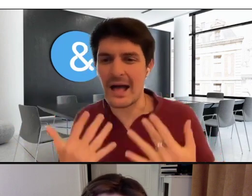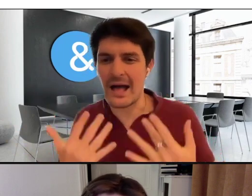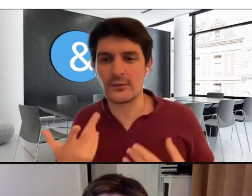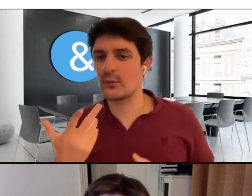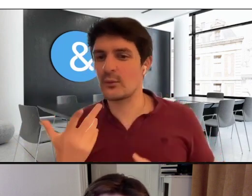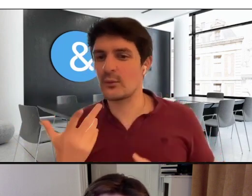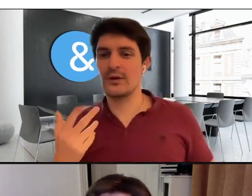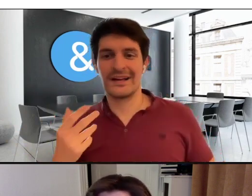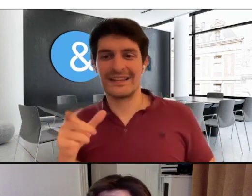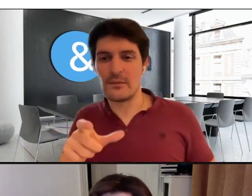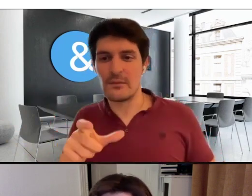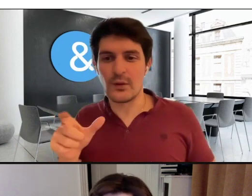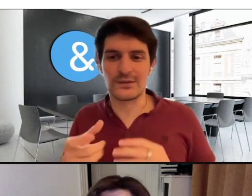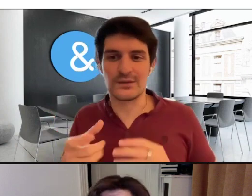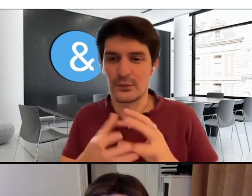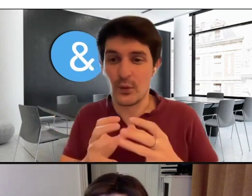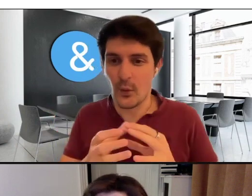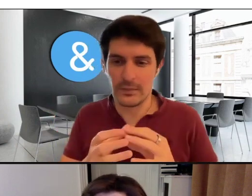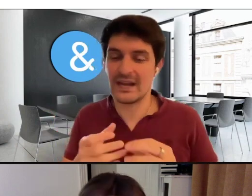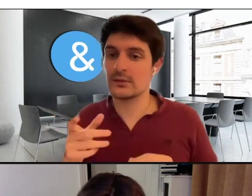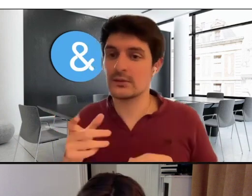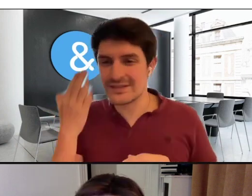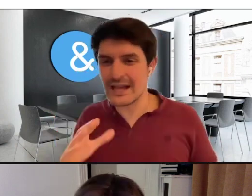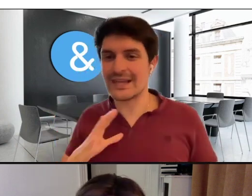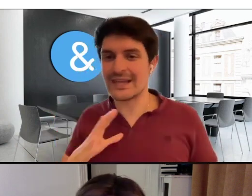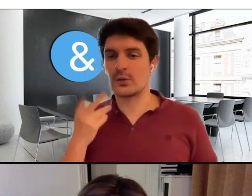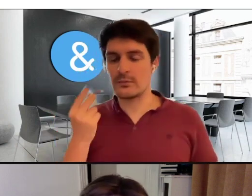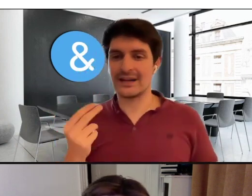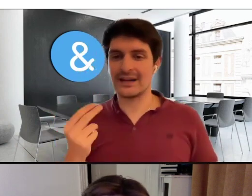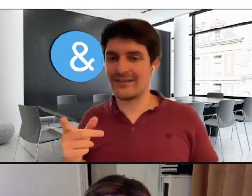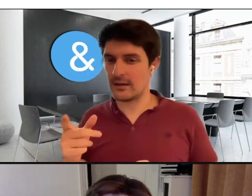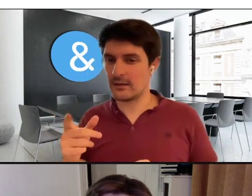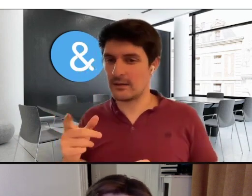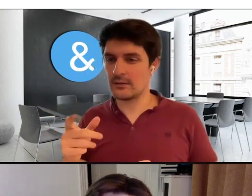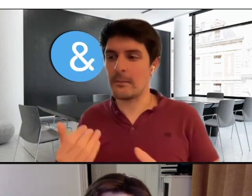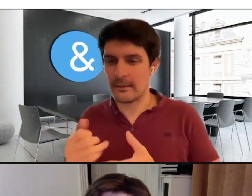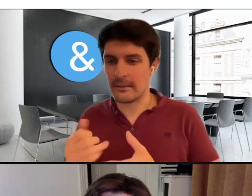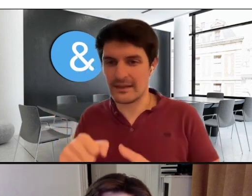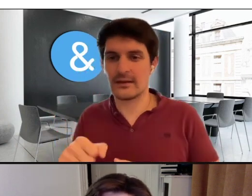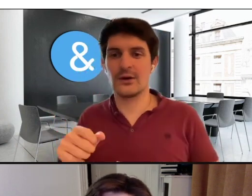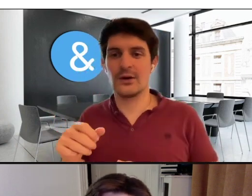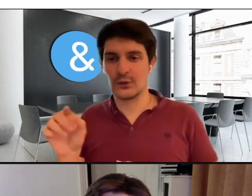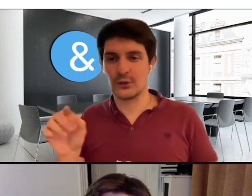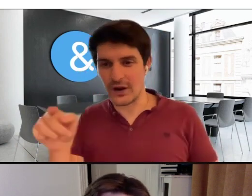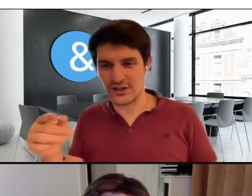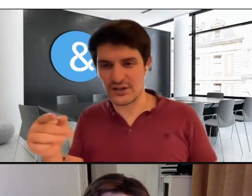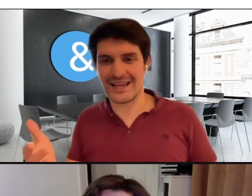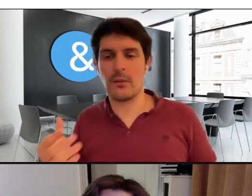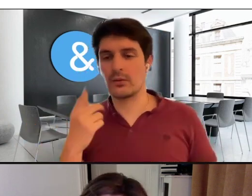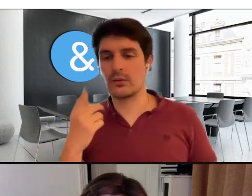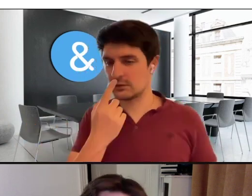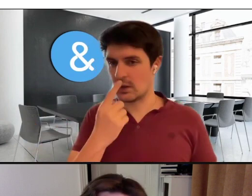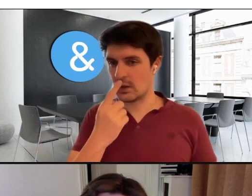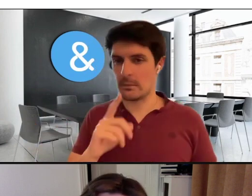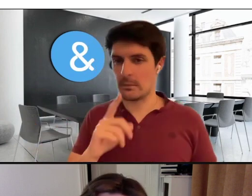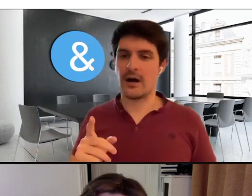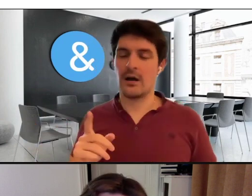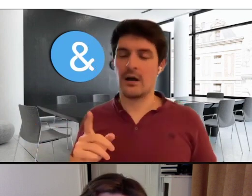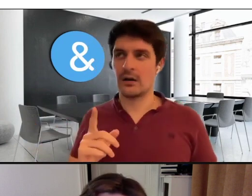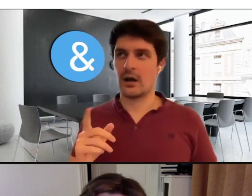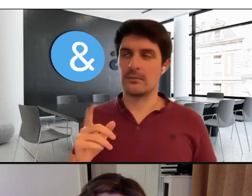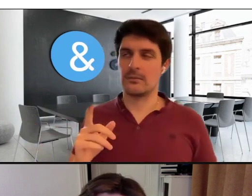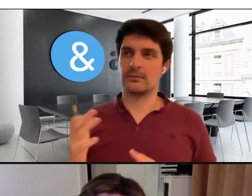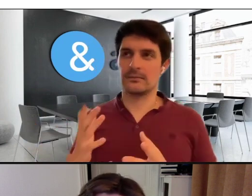maths, des mots qui sont compliqués, tu sais qu'il y a un humain qui va te permettre de corriger ça pour que tu ne te sens pas